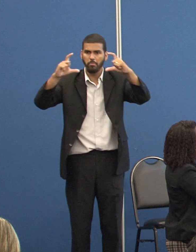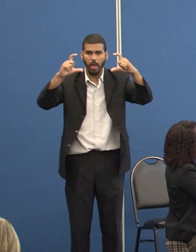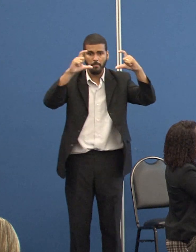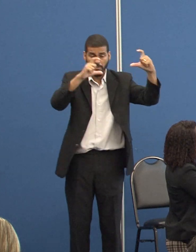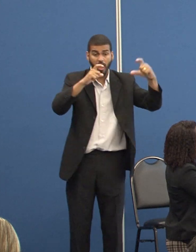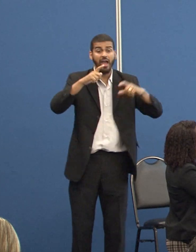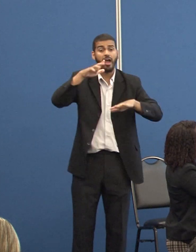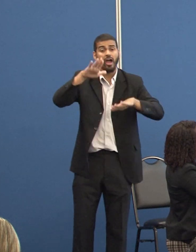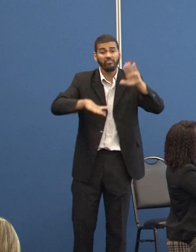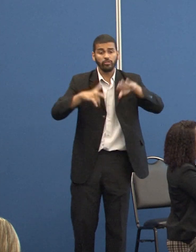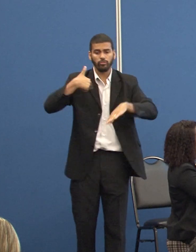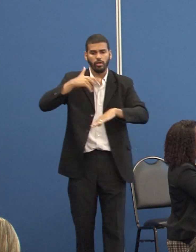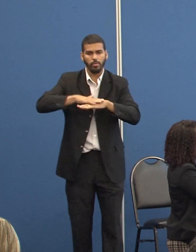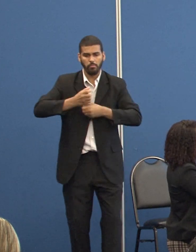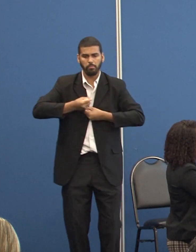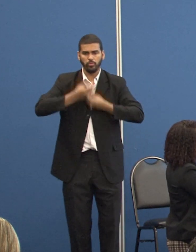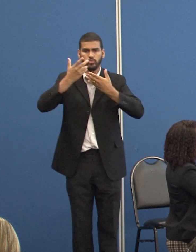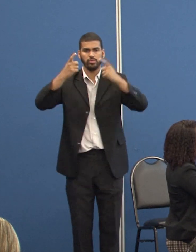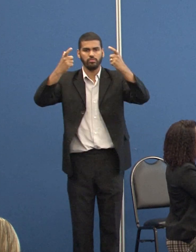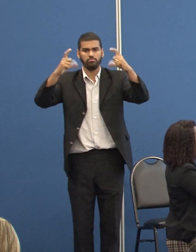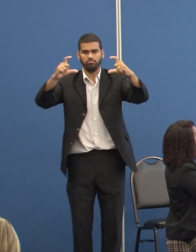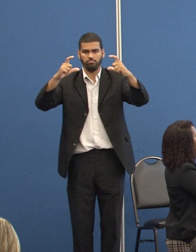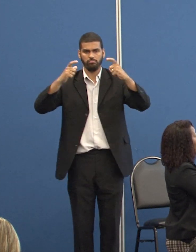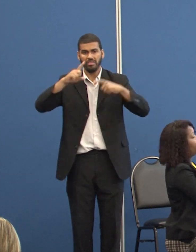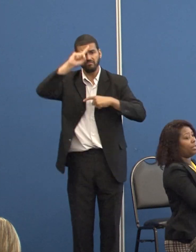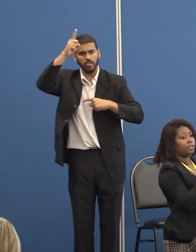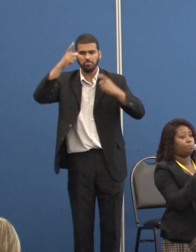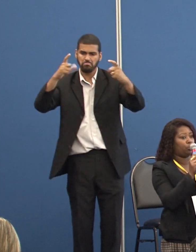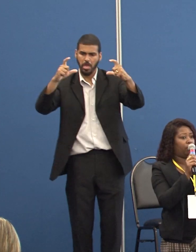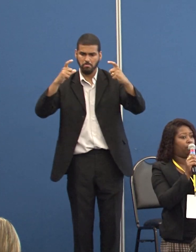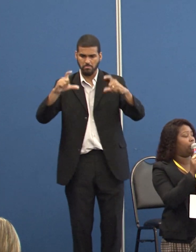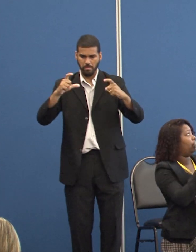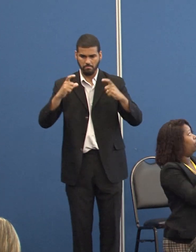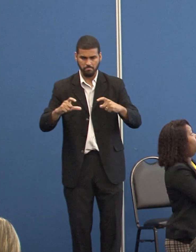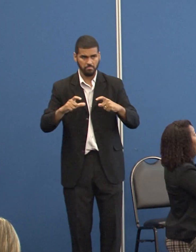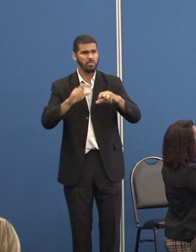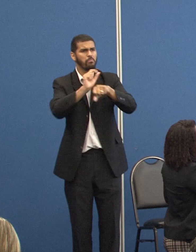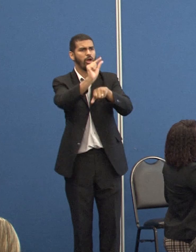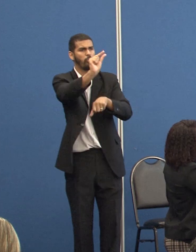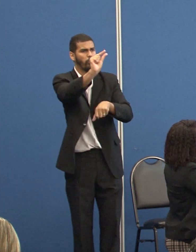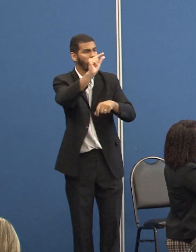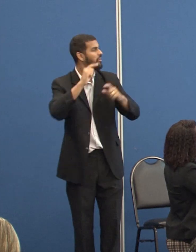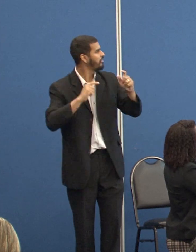produzir os enunciados. Né? Por exemplo, pode parar um pouquinho.